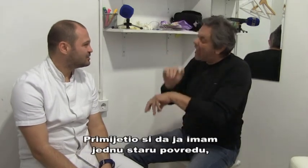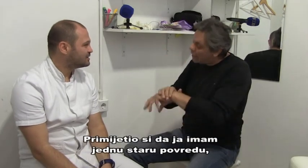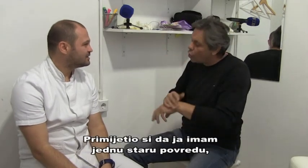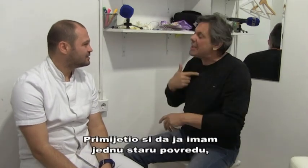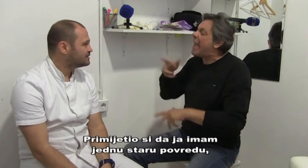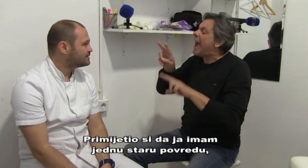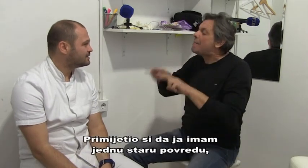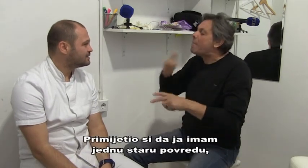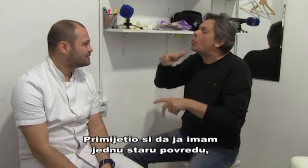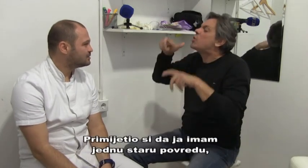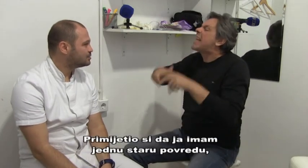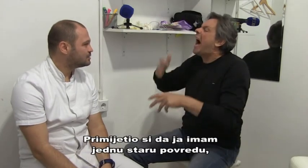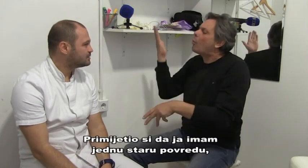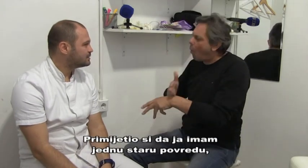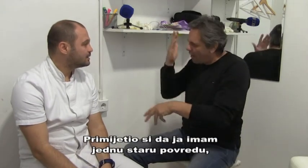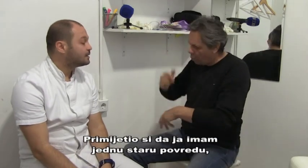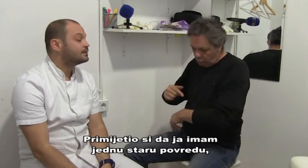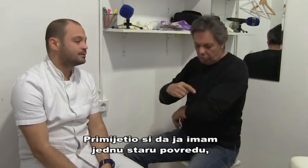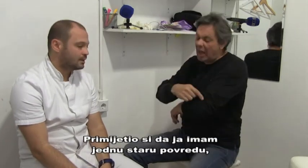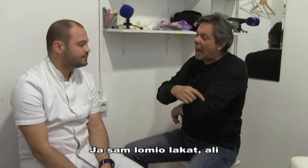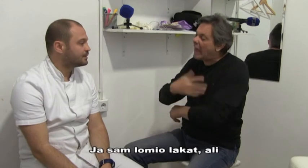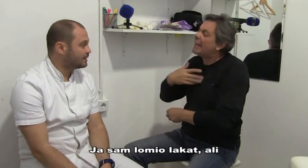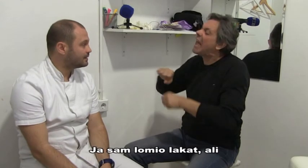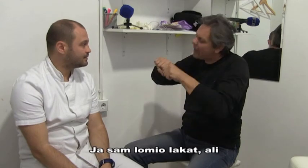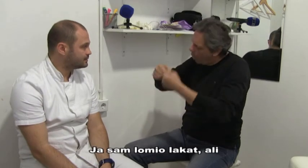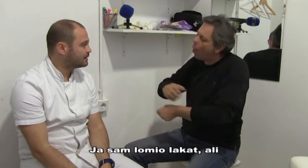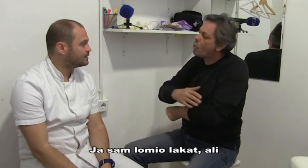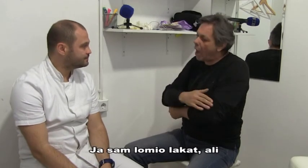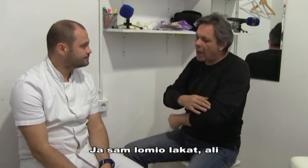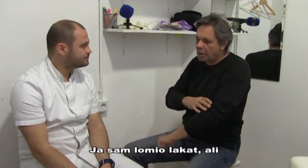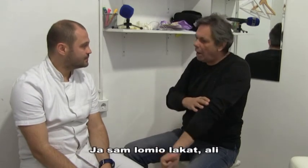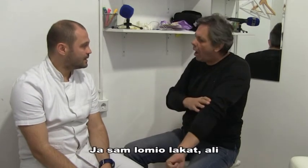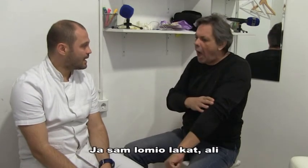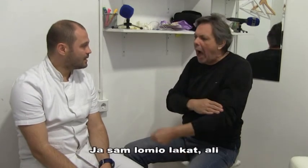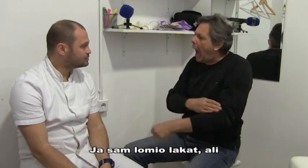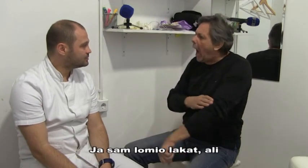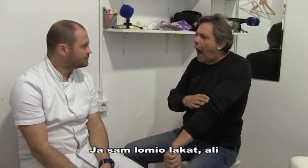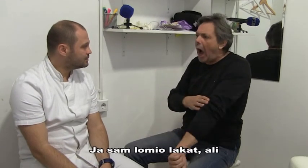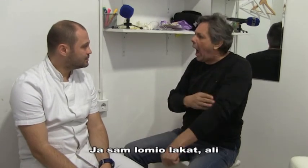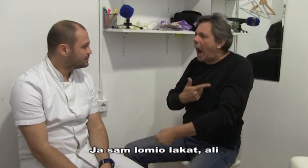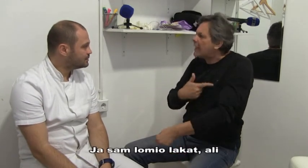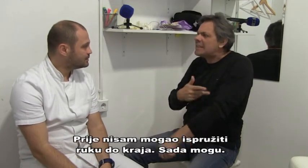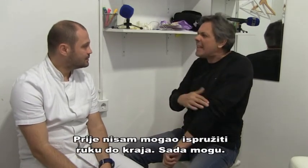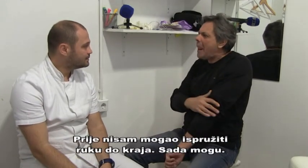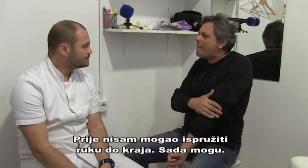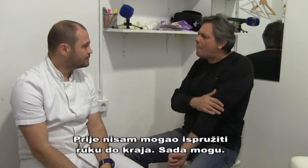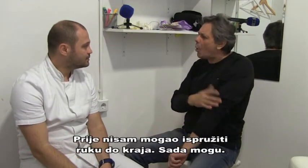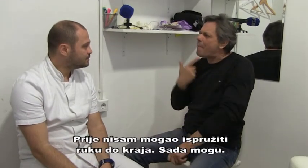Primijetio si da ja imam jednu staru povredu, lakat, ja sam lomio lakat. Ali sada nemam problema,